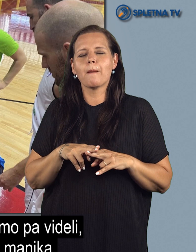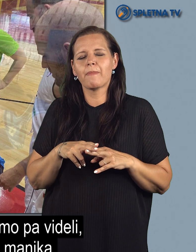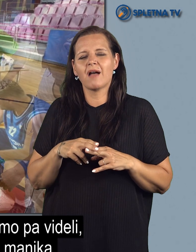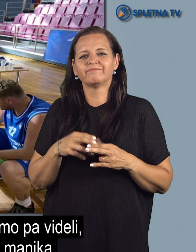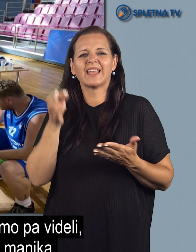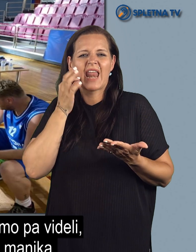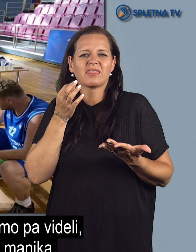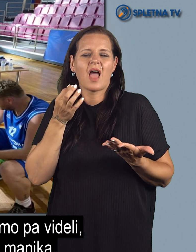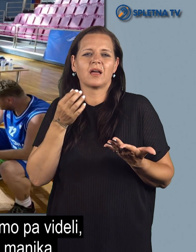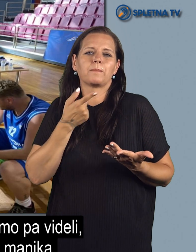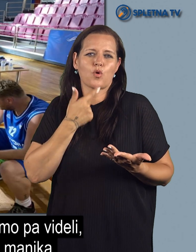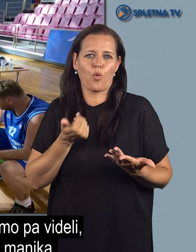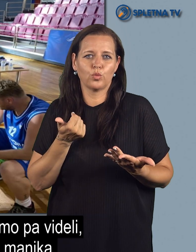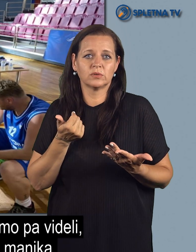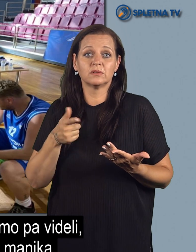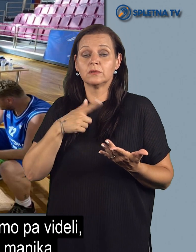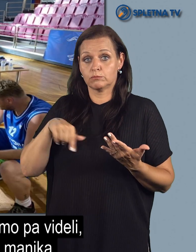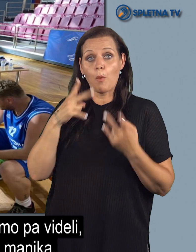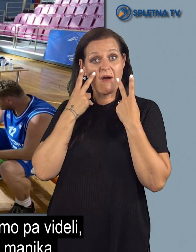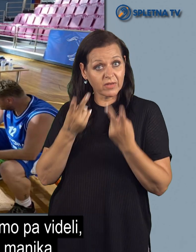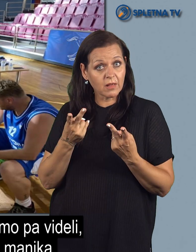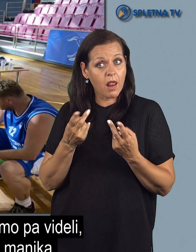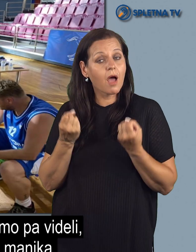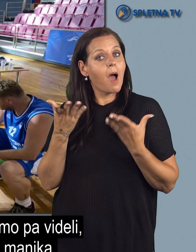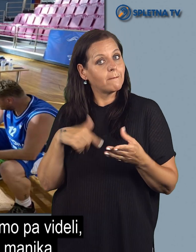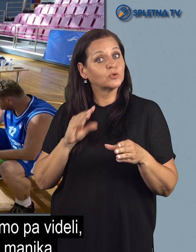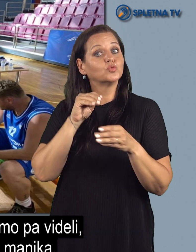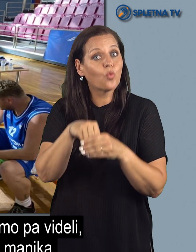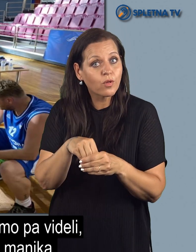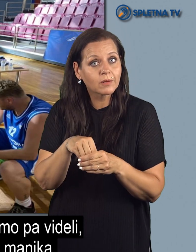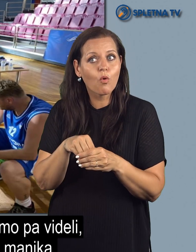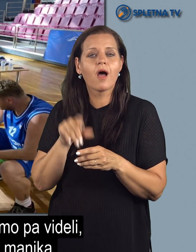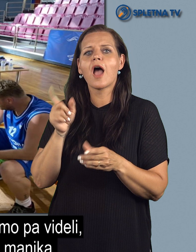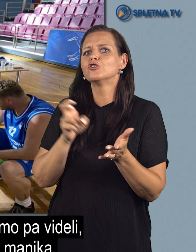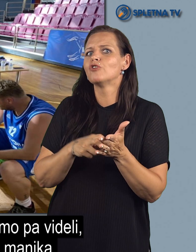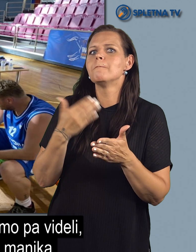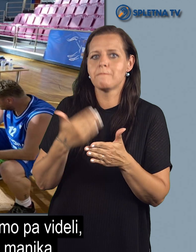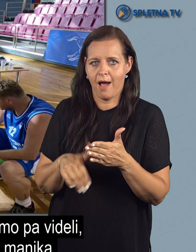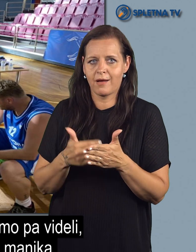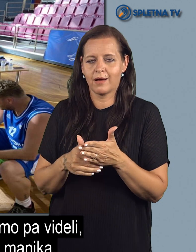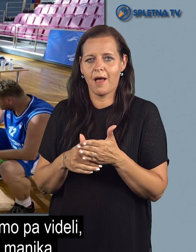Ostaja grenak priokus. Smo pa videli, kam sodimo in kaj še manjka.